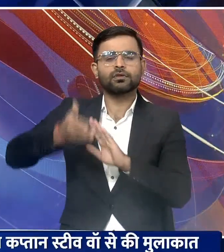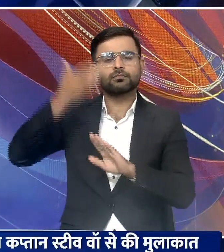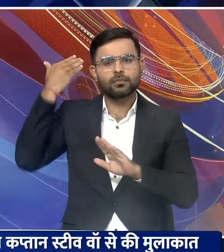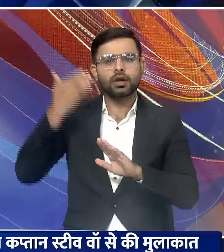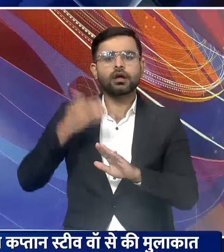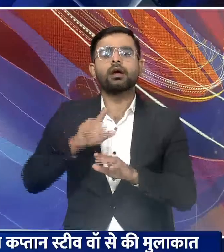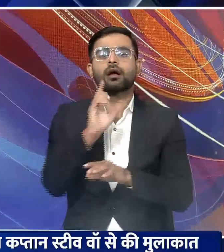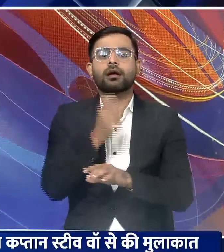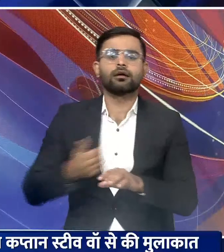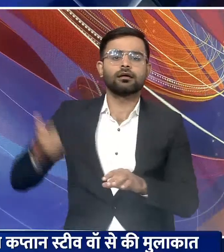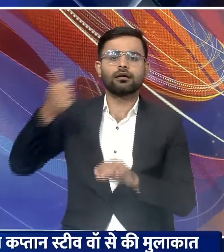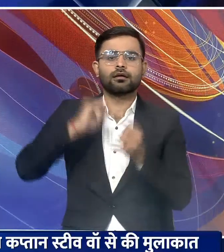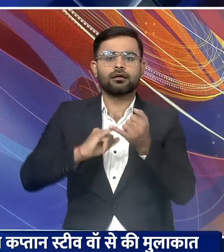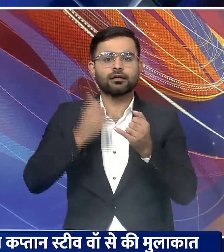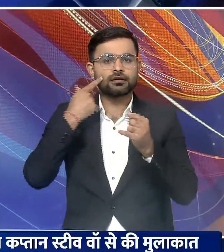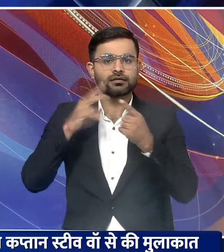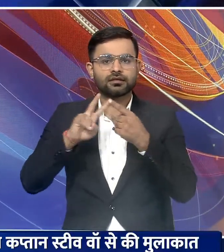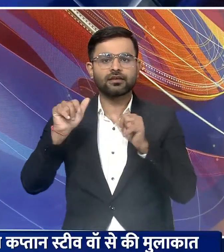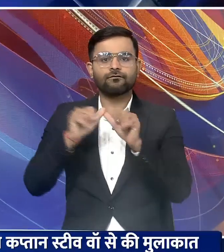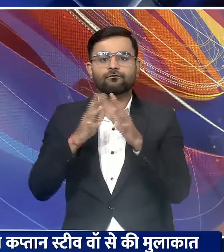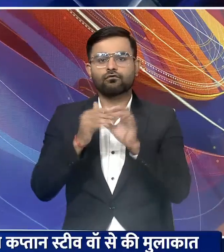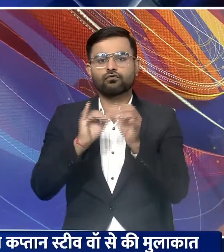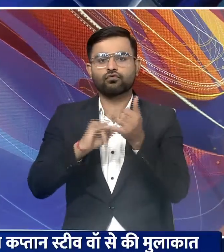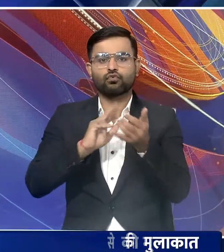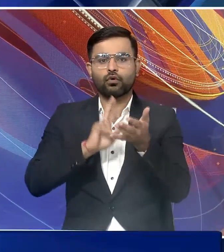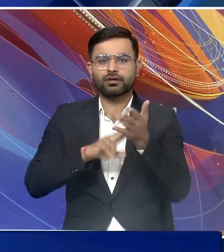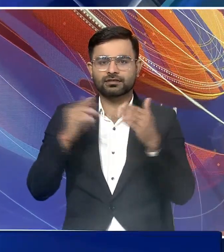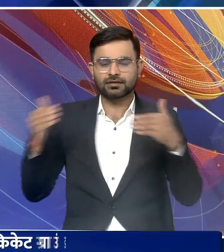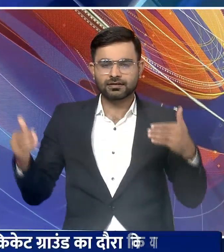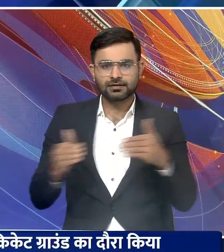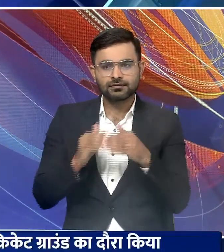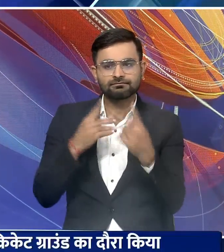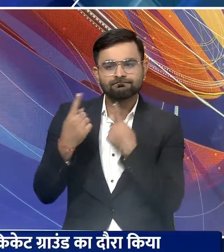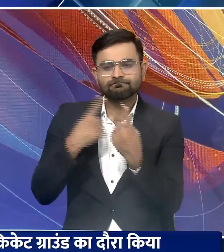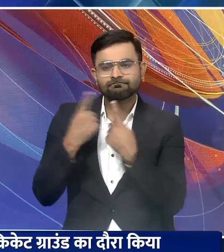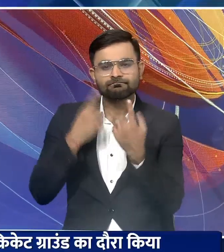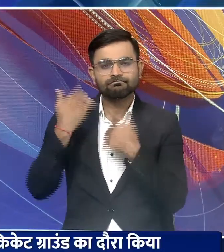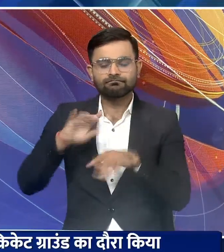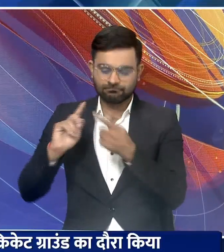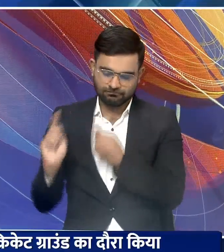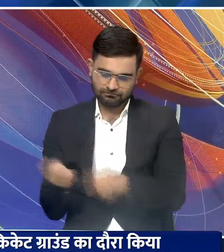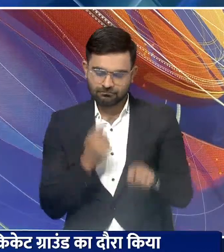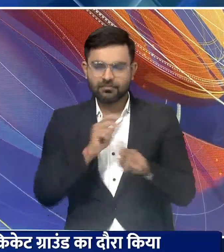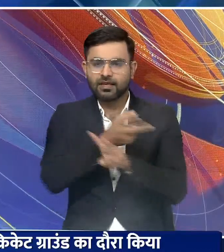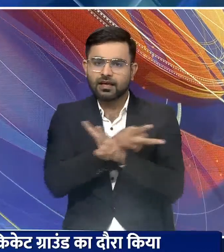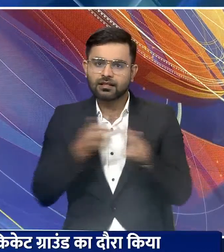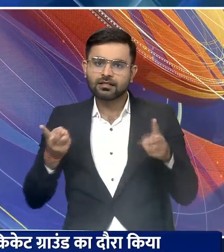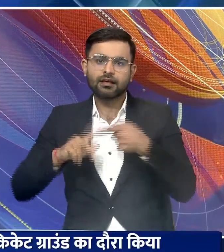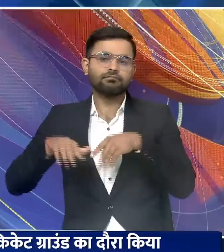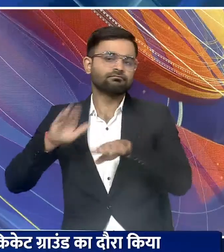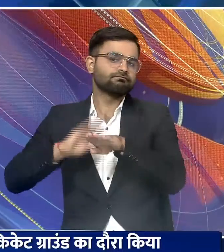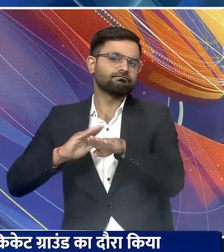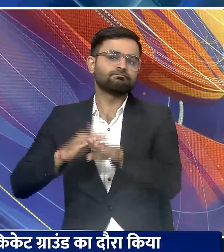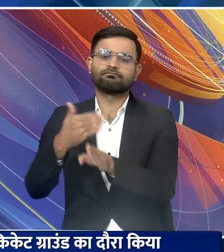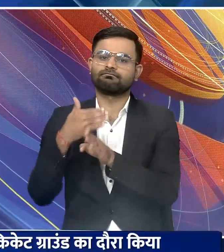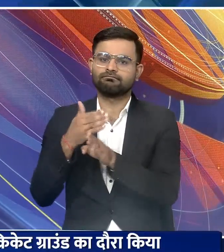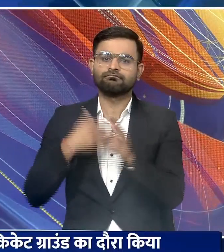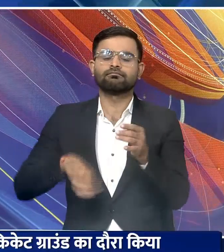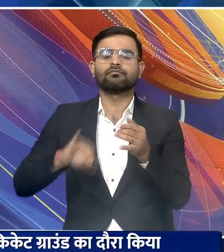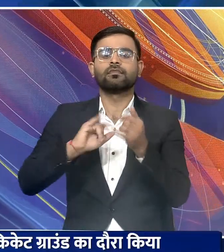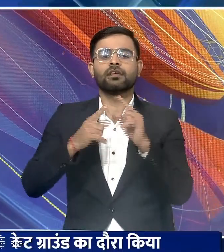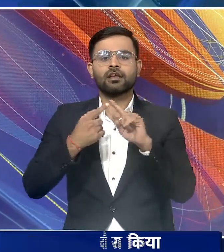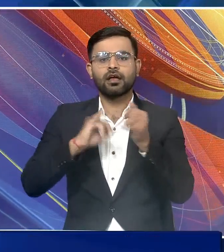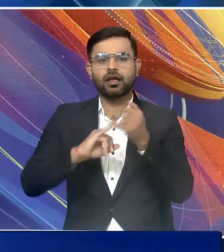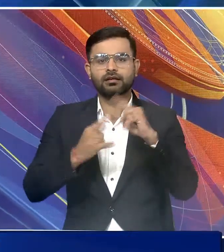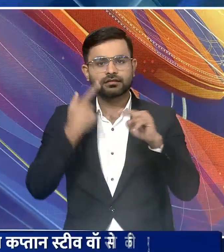ऑस्ट्रेलियन कप्तान स्टीव वॉ से मुलाकात की। दोनों ने बातचीत के दौरान क्रिकेट और अन्य अनुभव साझा किए। स्टीव वॉ ने साथ